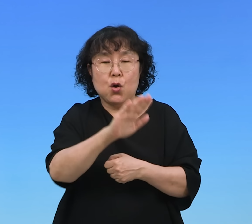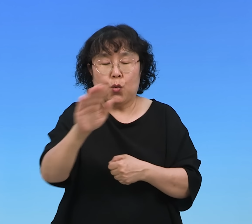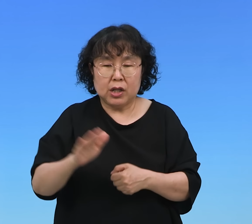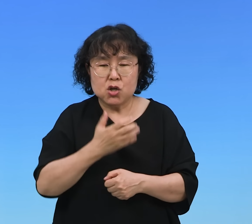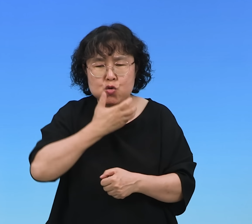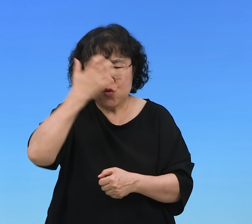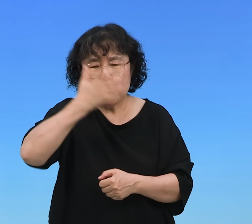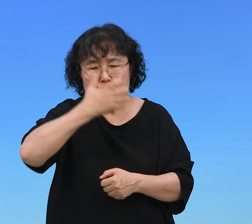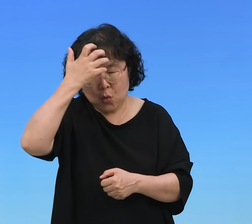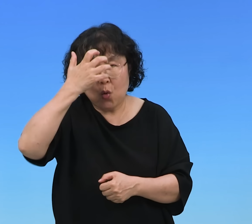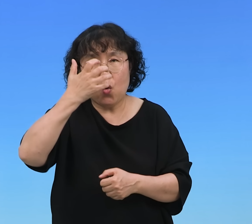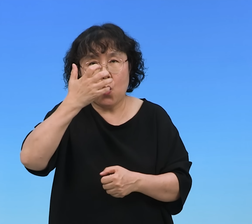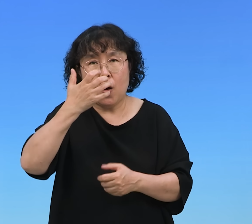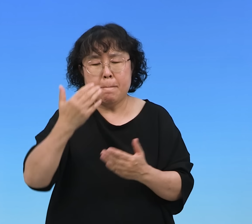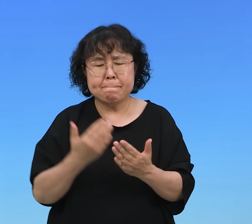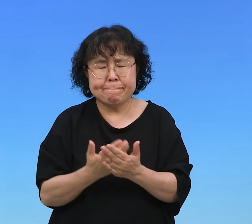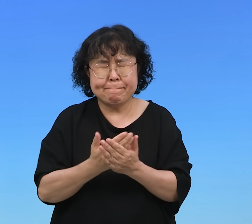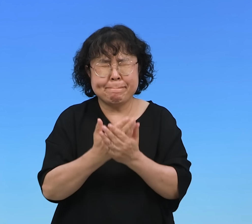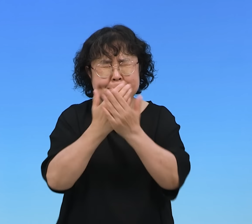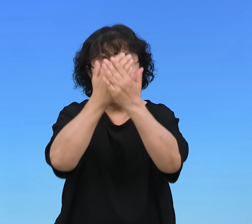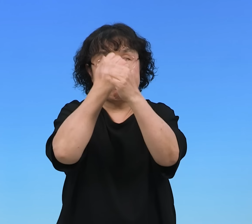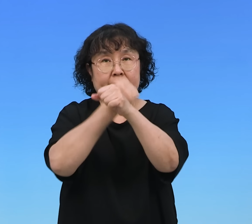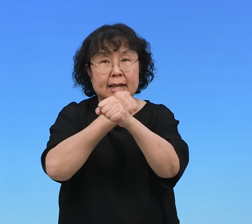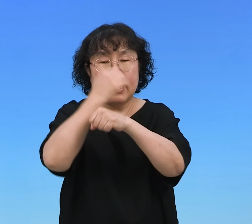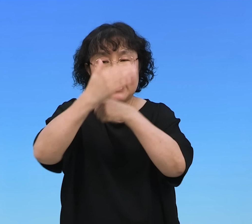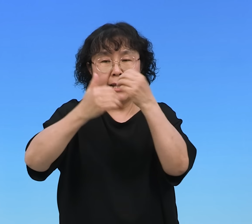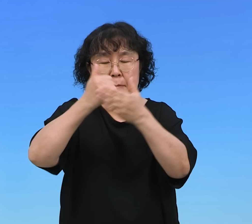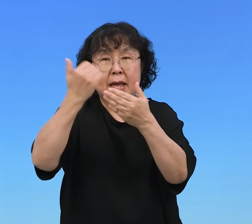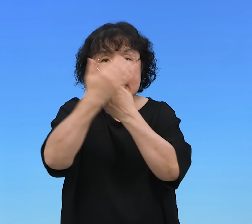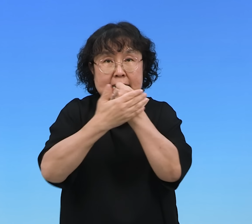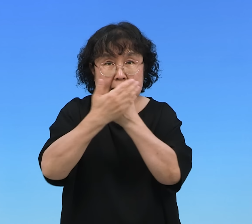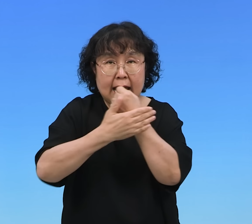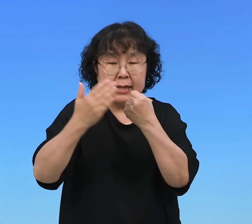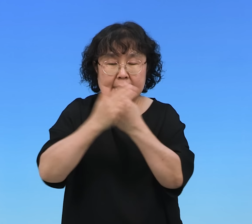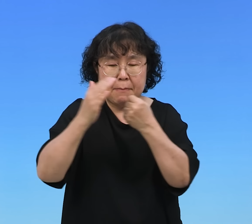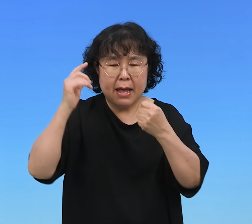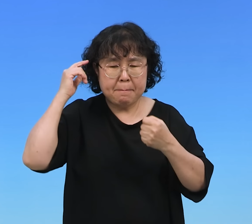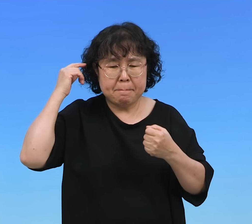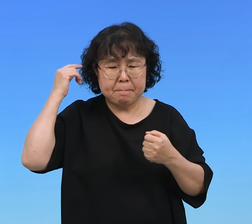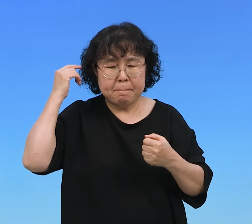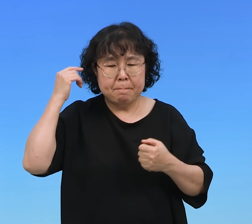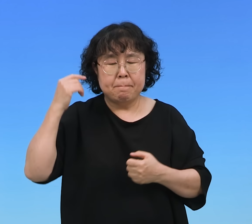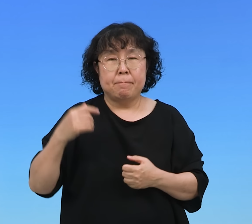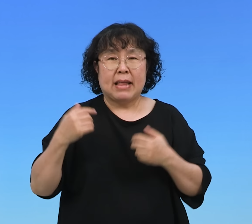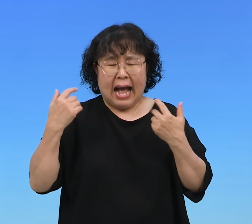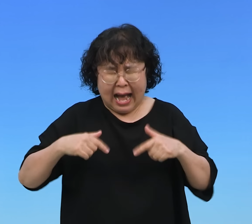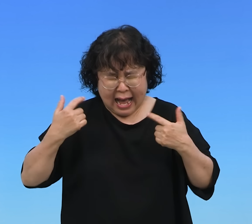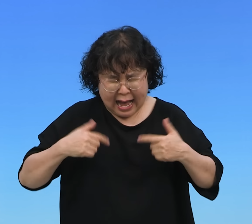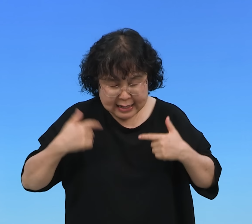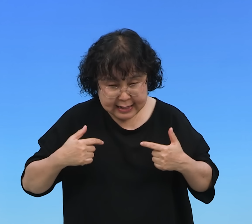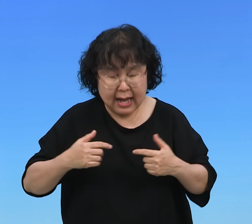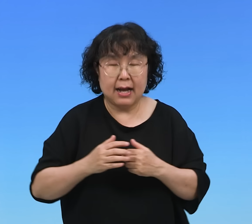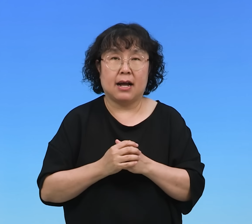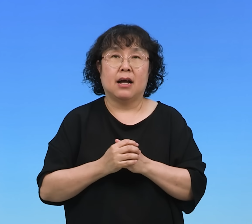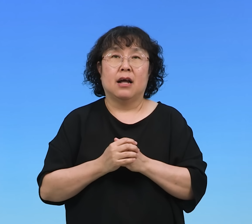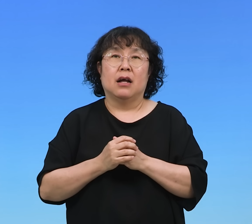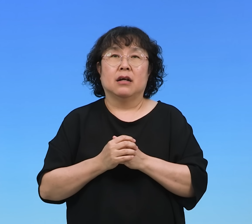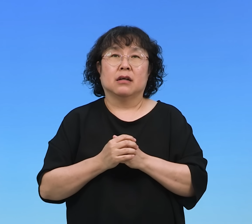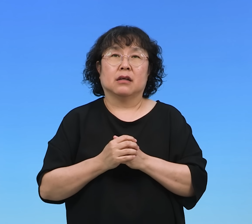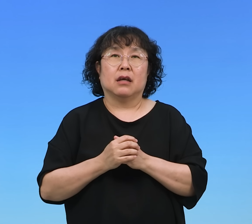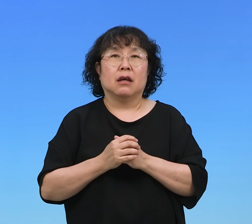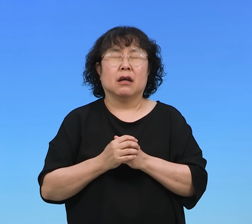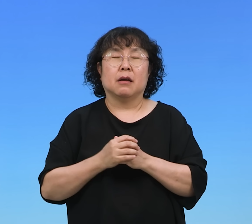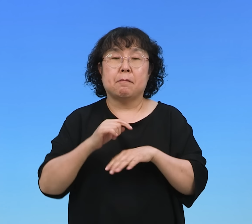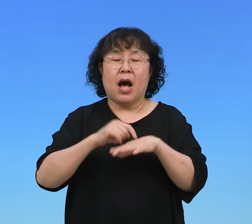꿈으로 승화시켜 주시는 하나님의 은혜 때문에 매주일마다 가슴이 벅찼거든요. 언젠가 이 불편한 거